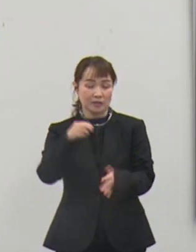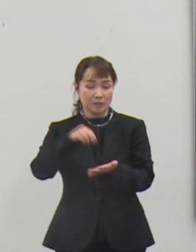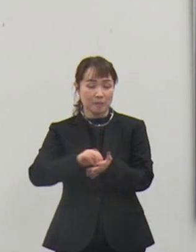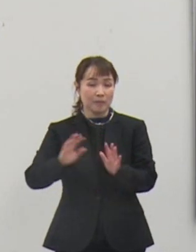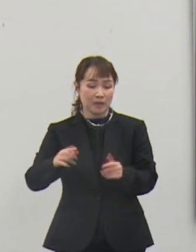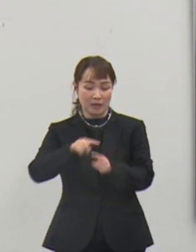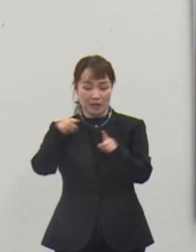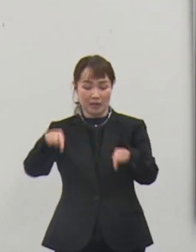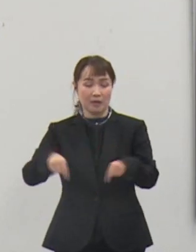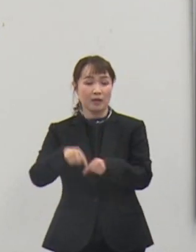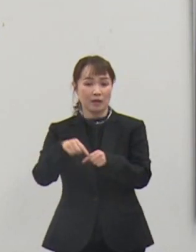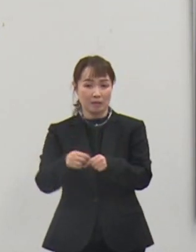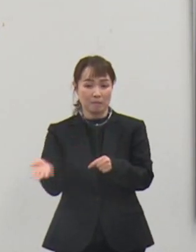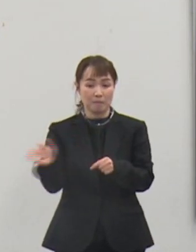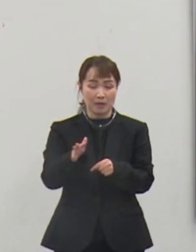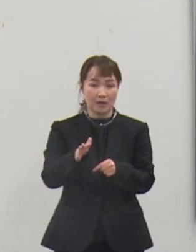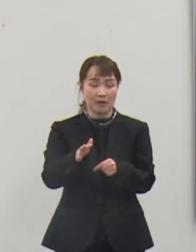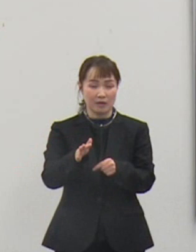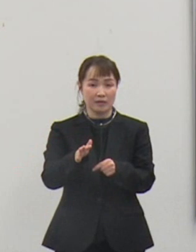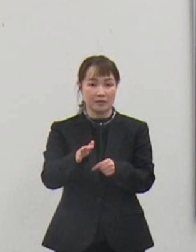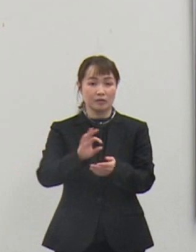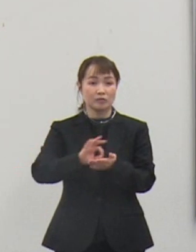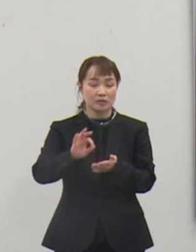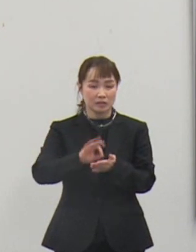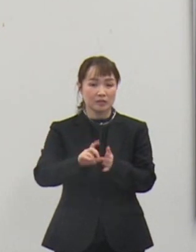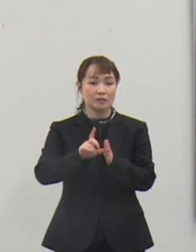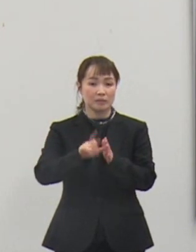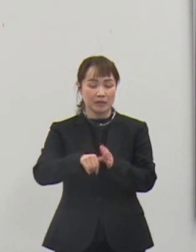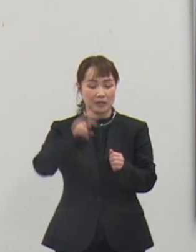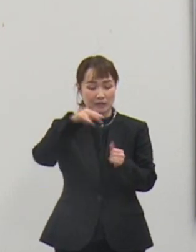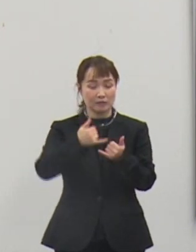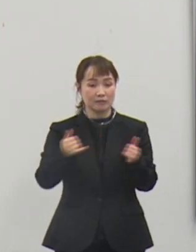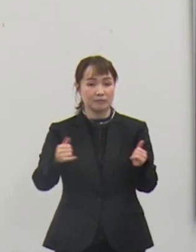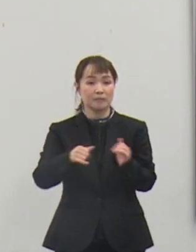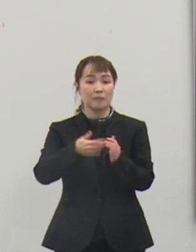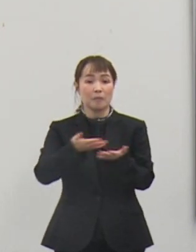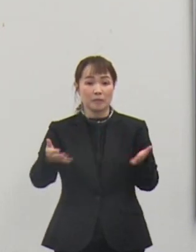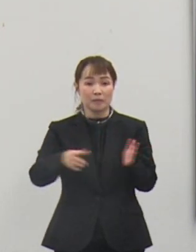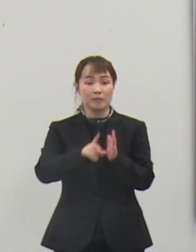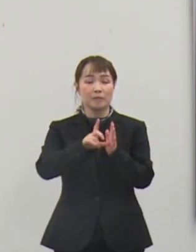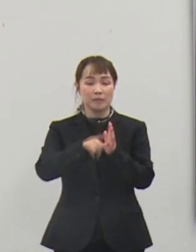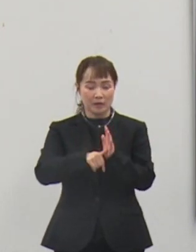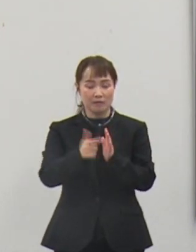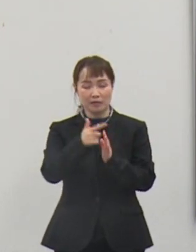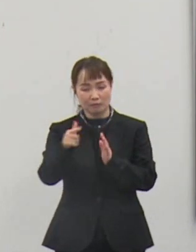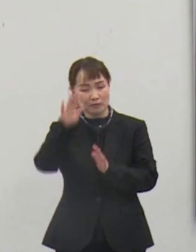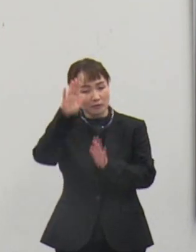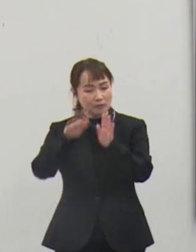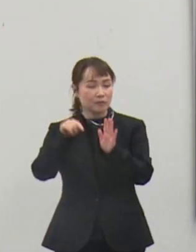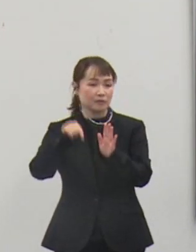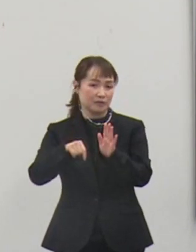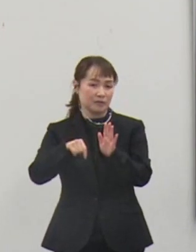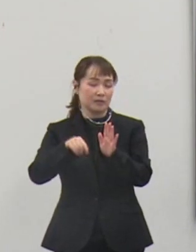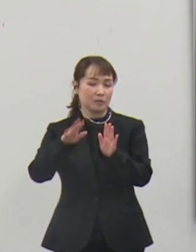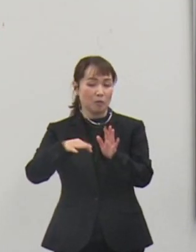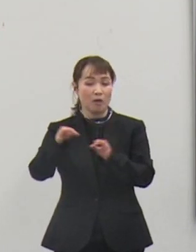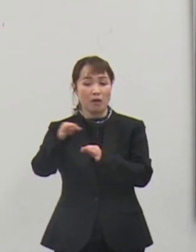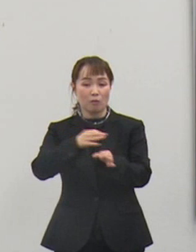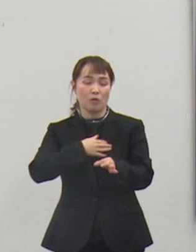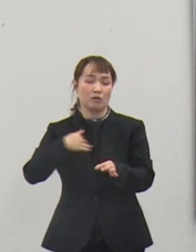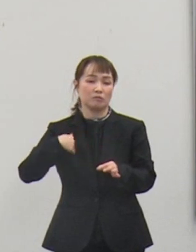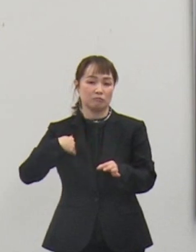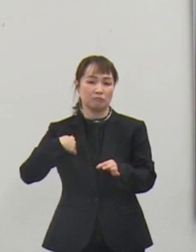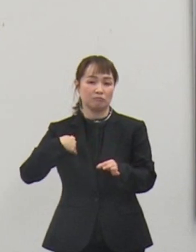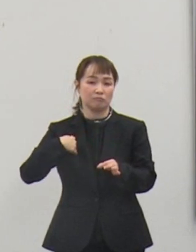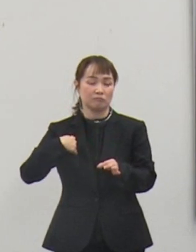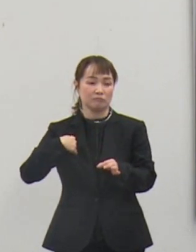の導入ということで、第三者認証店においては、さまざまな状況においても、営業ができたりという